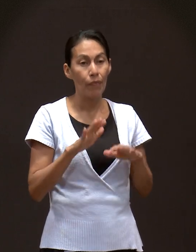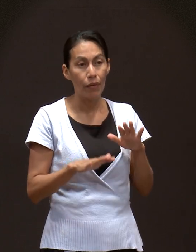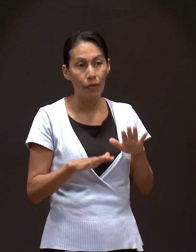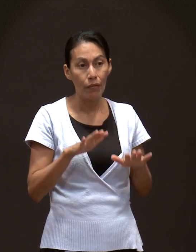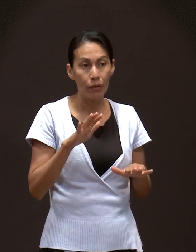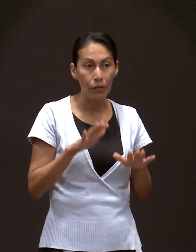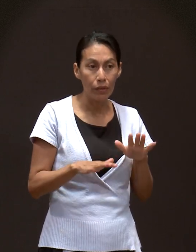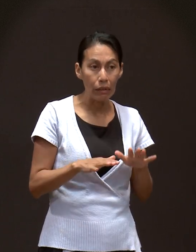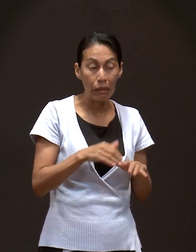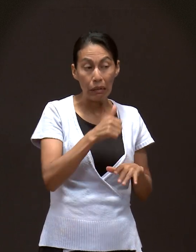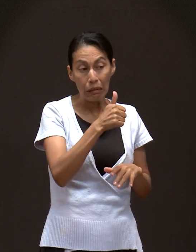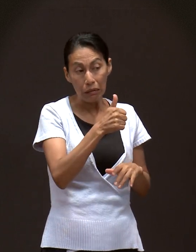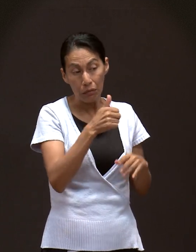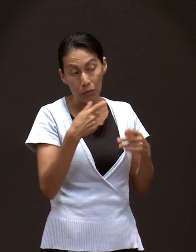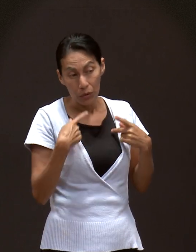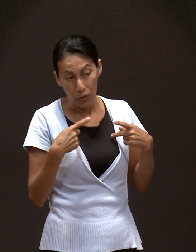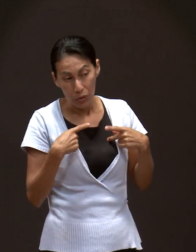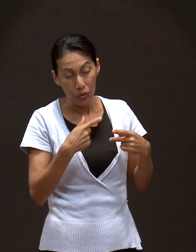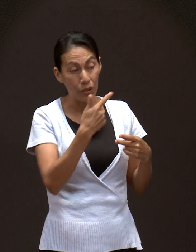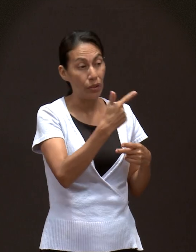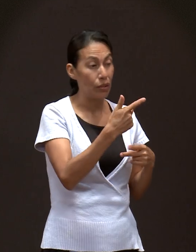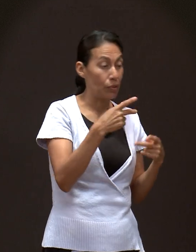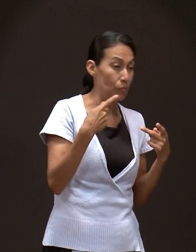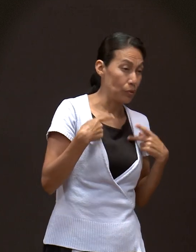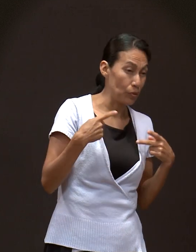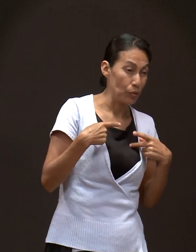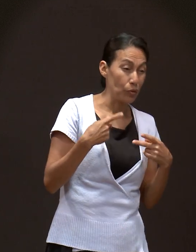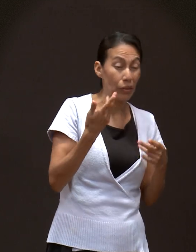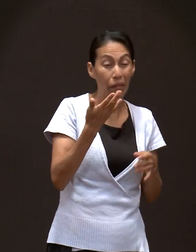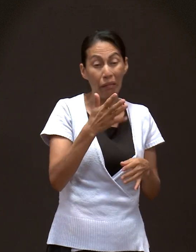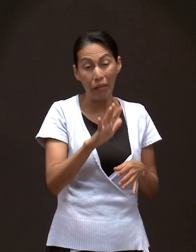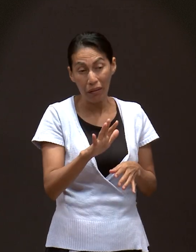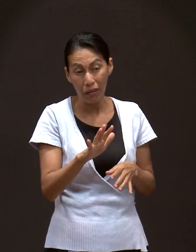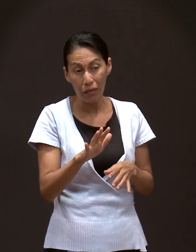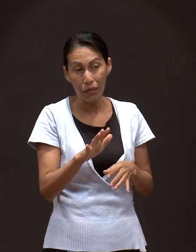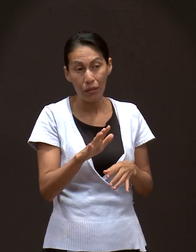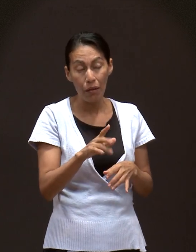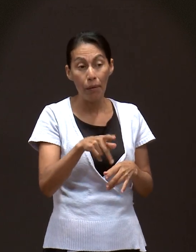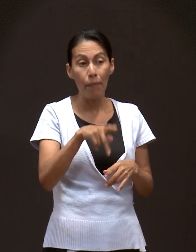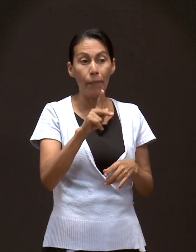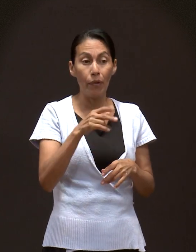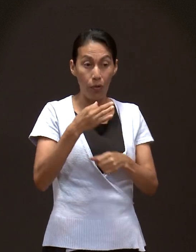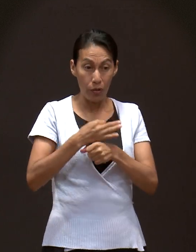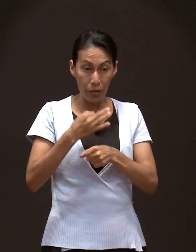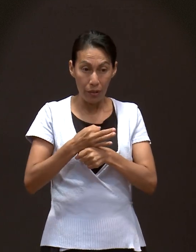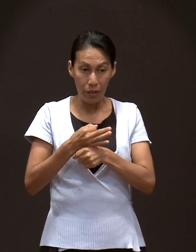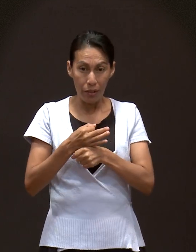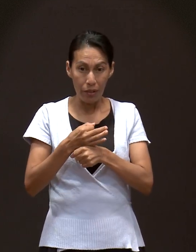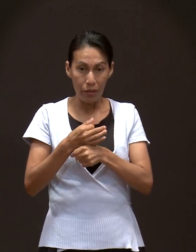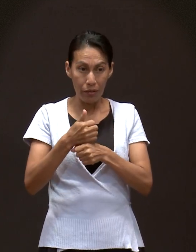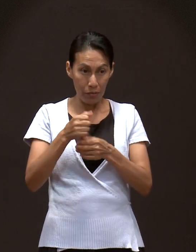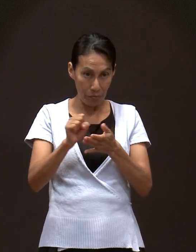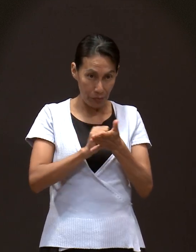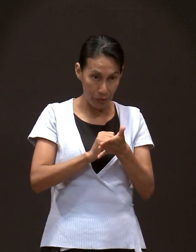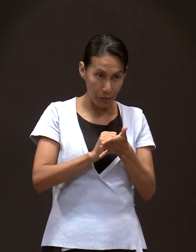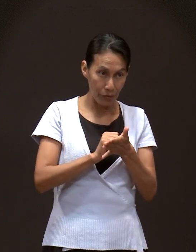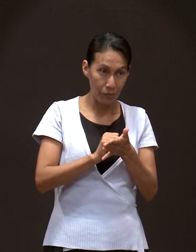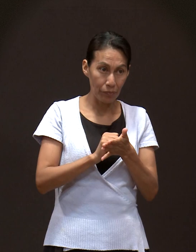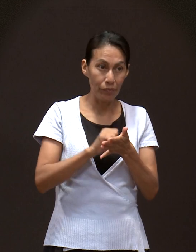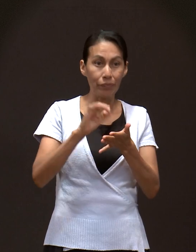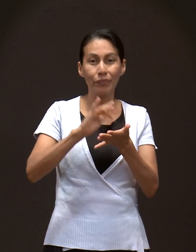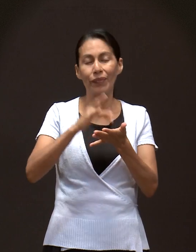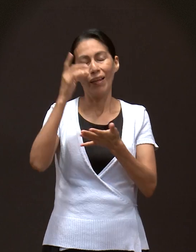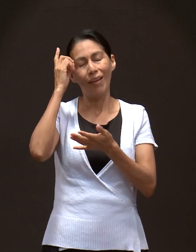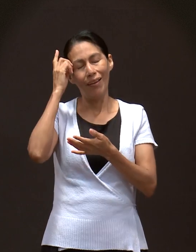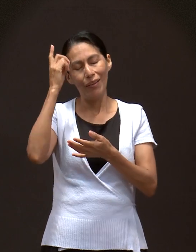pasado y el antepasado y íbamos que seis personas, siete personas, diez. Sin embargo, este semestre,